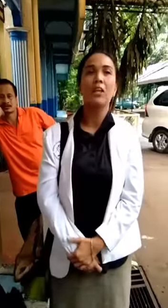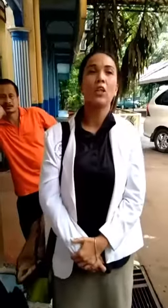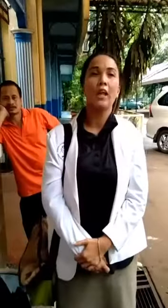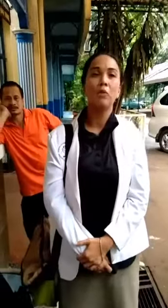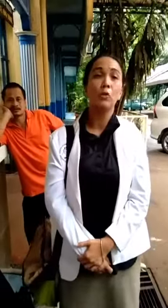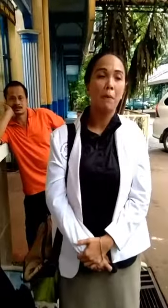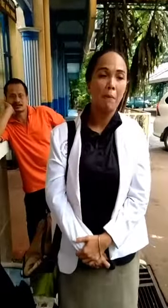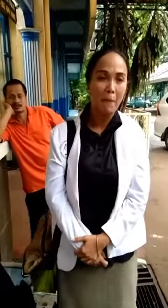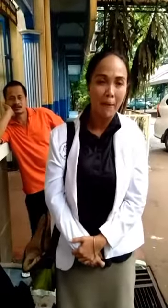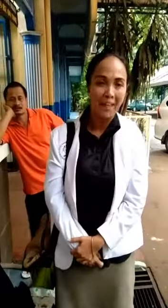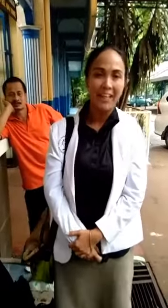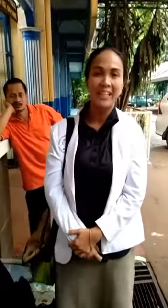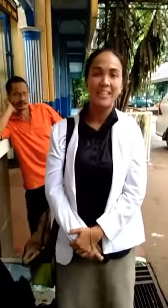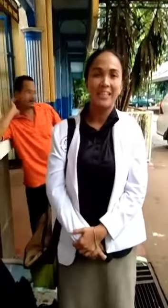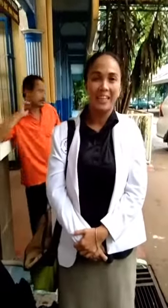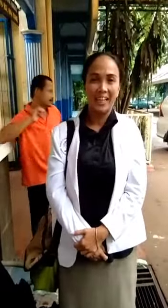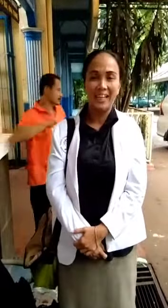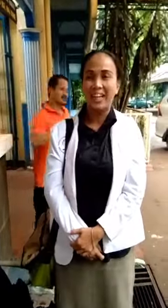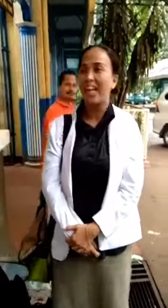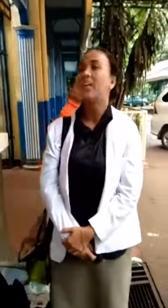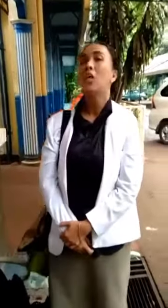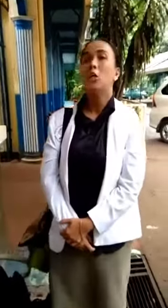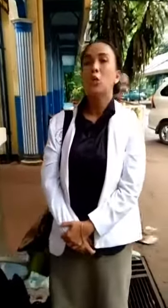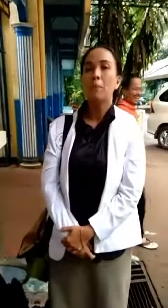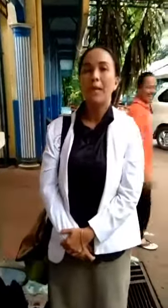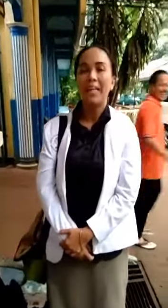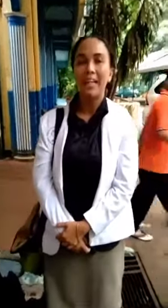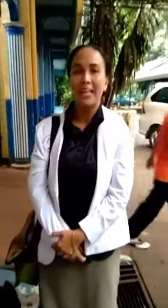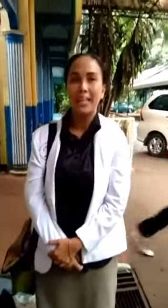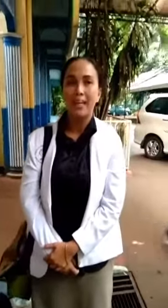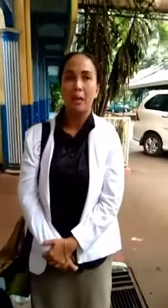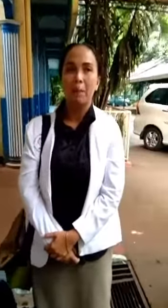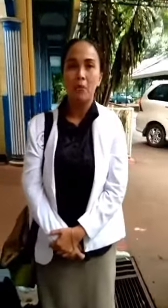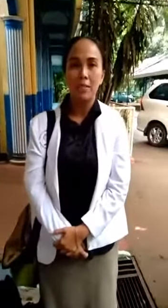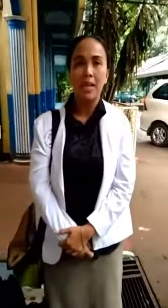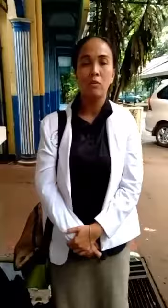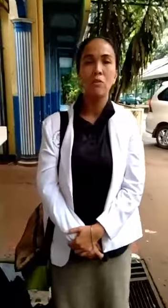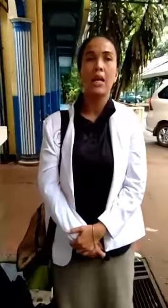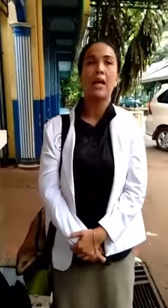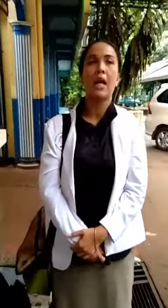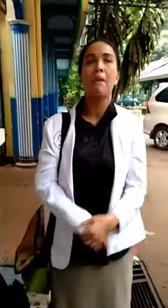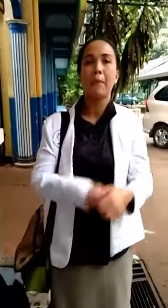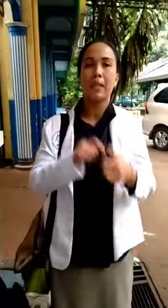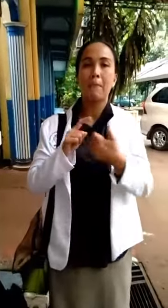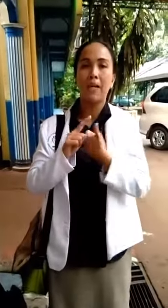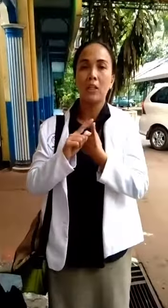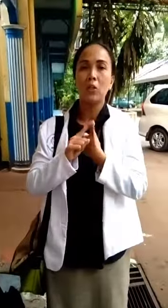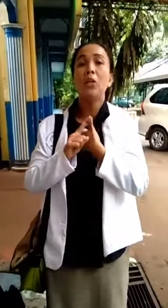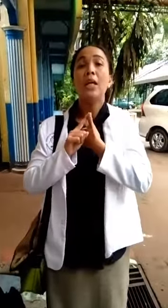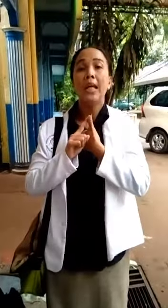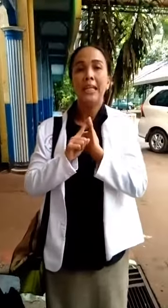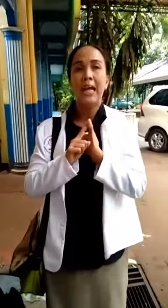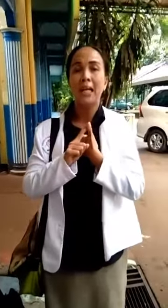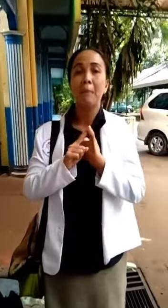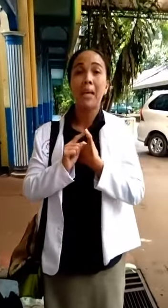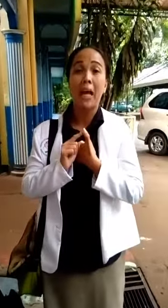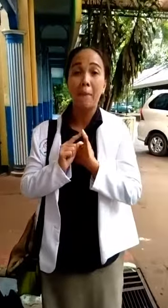prostat. Oke, untuk bapak-bapak yang background-nya cakep. Ya, untuk menghindari kanker prostat, usahakan pertama itu hindari menahan